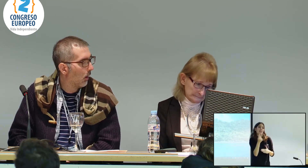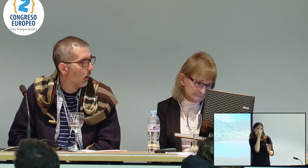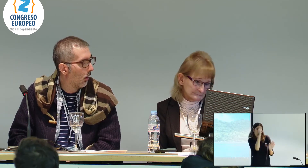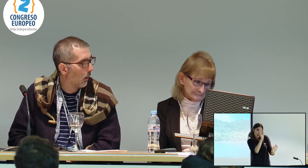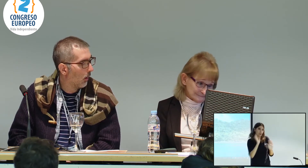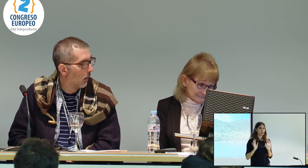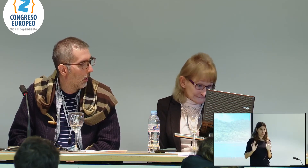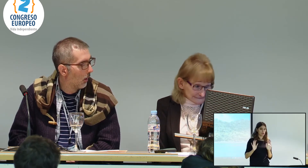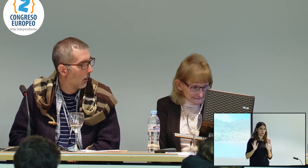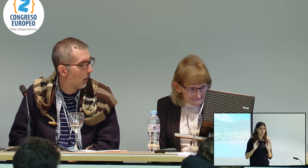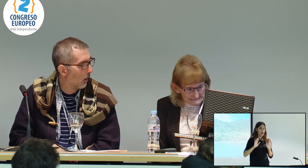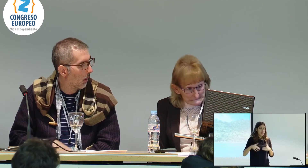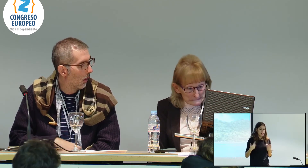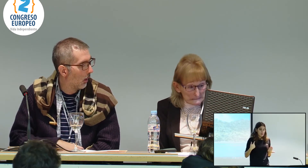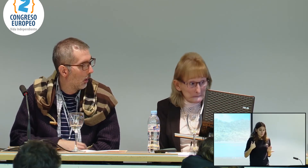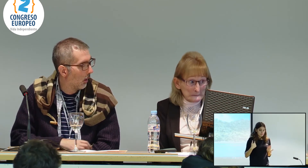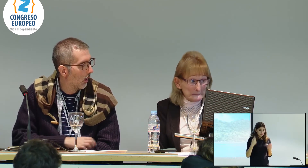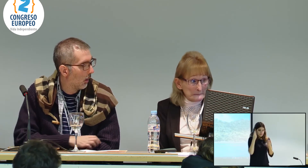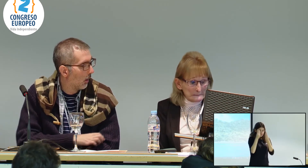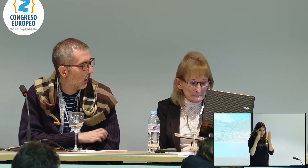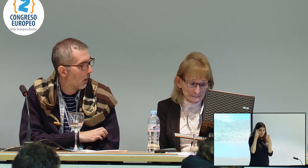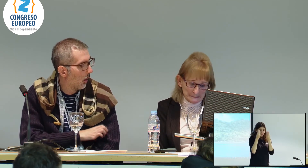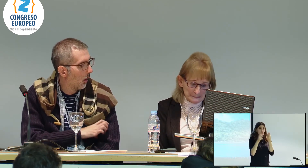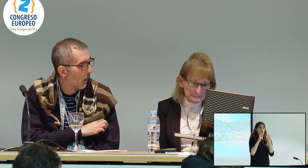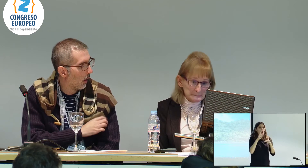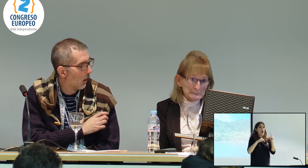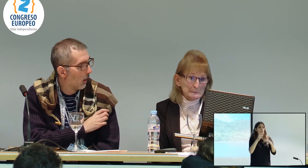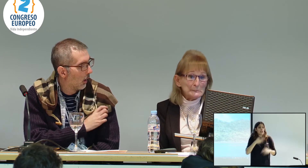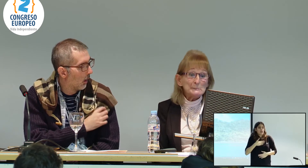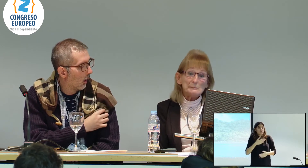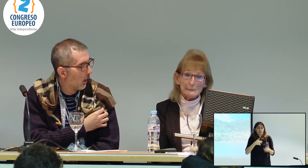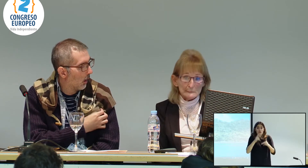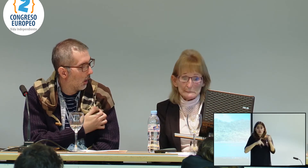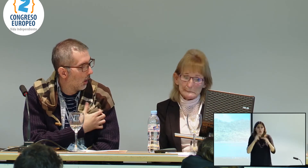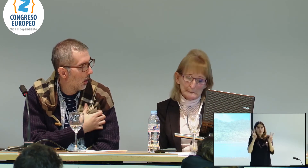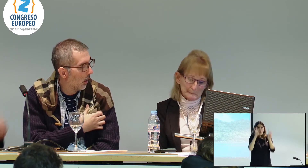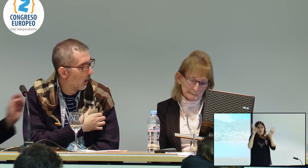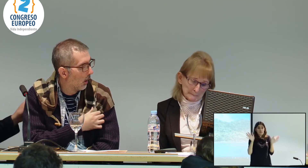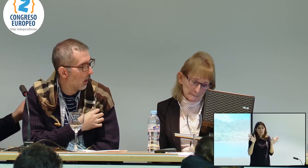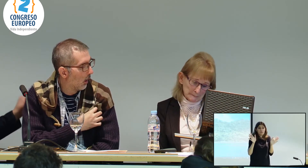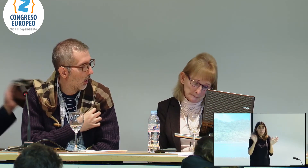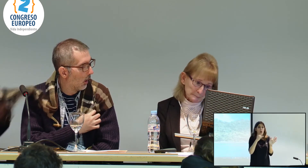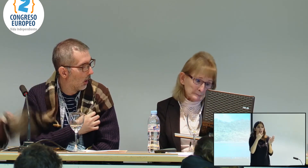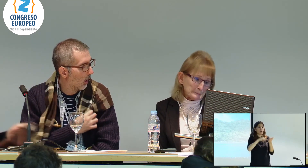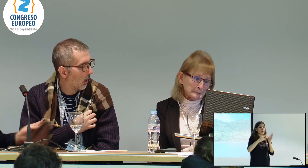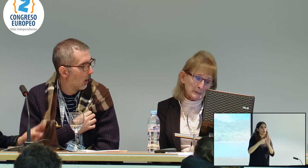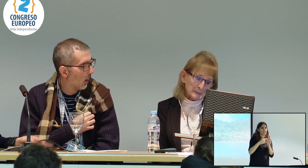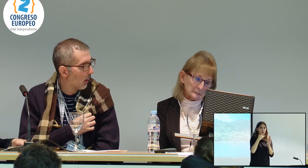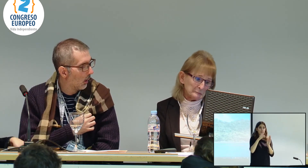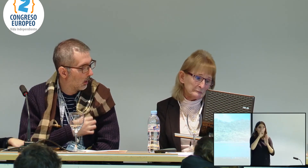razonable. Tuvimos entonces que centrarnos en obra nueva, o proyectos edificados de acuerdo a reglamentaciones